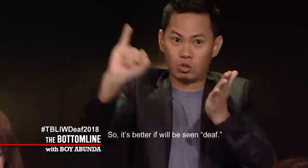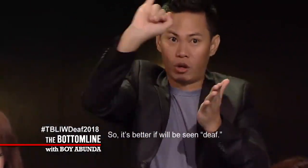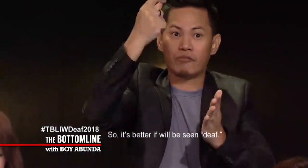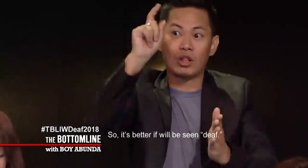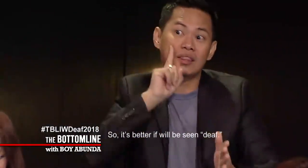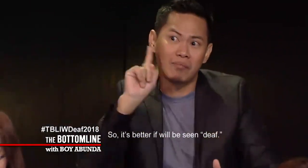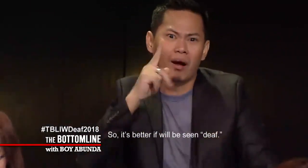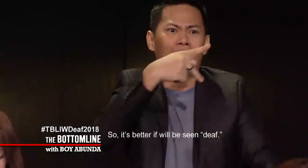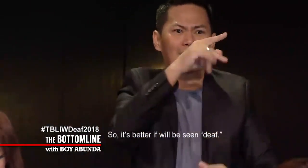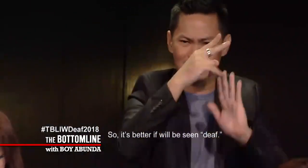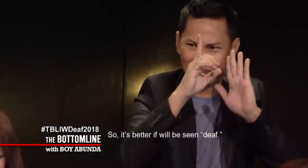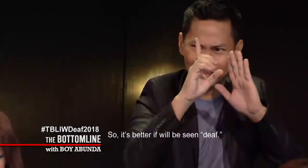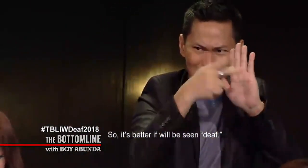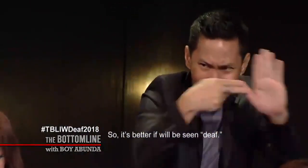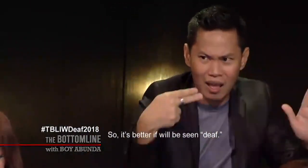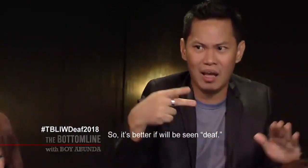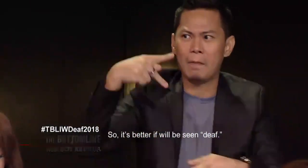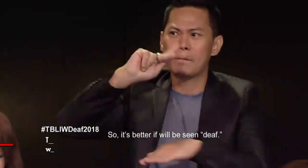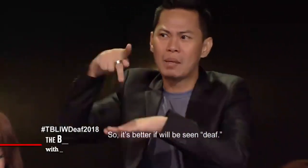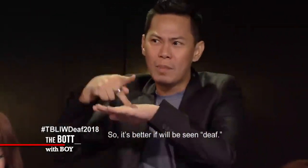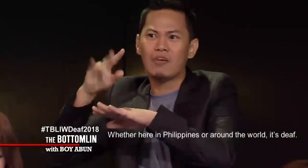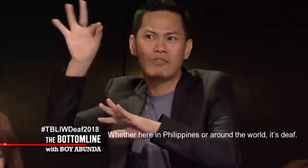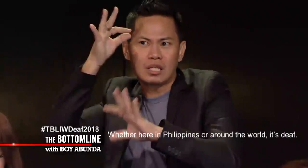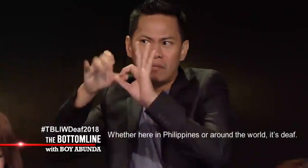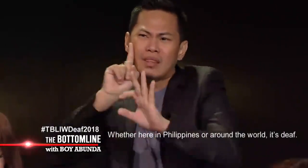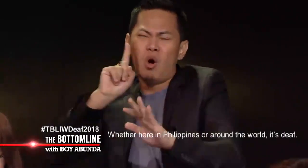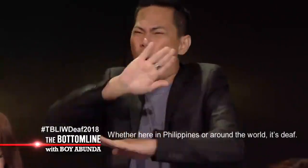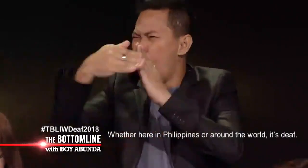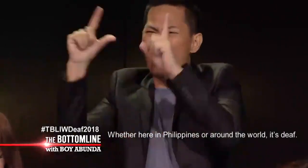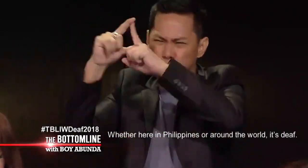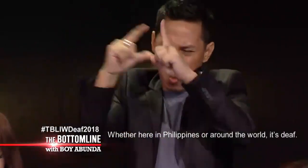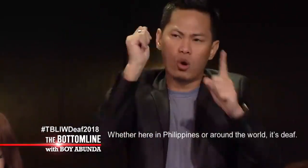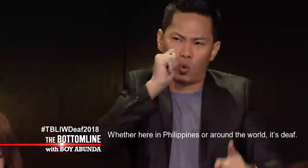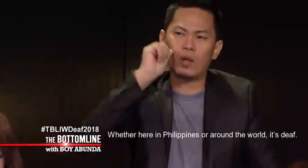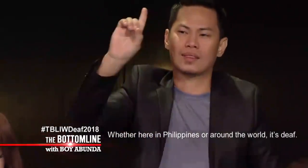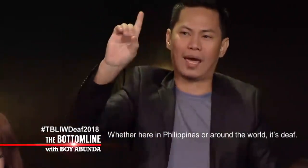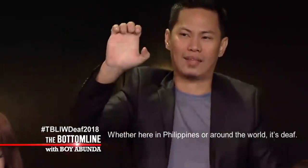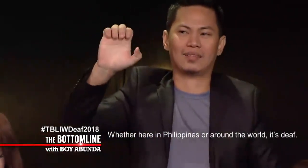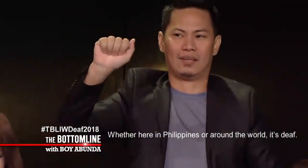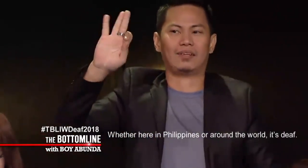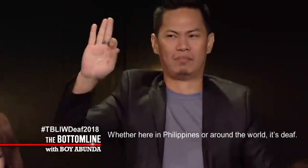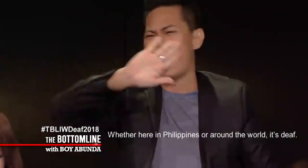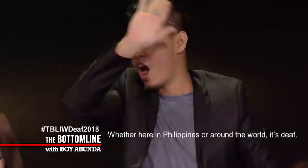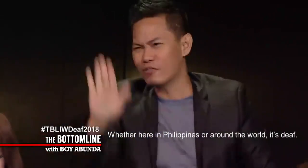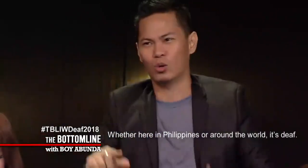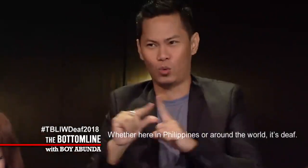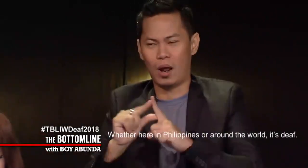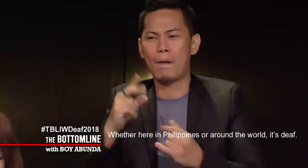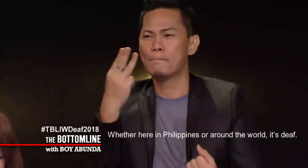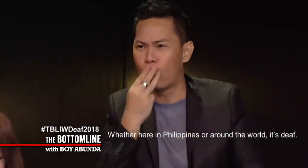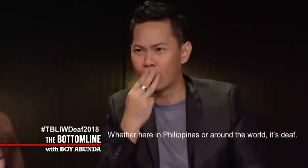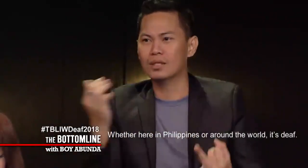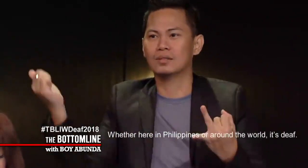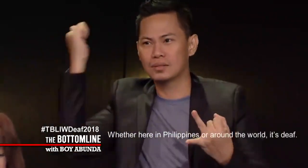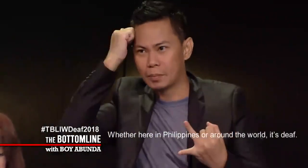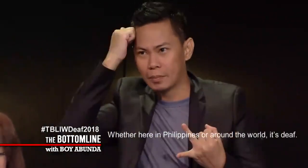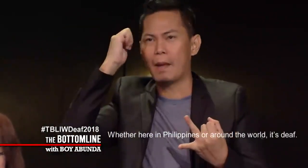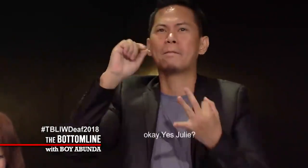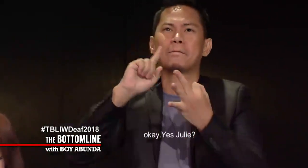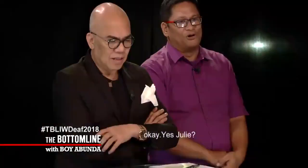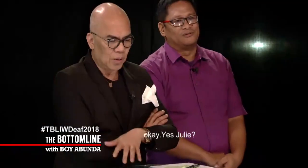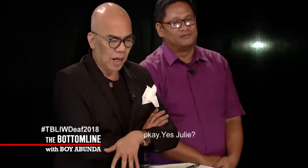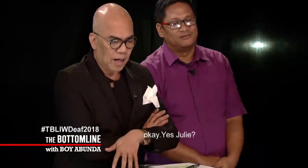po yung mas maganda po, nakikita po deaf po. Dito sa Philippines po, all over po, ang maganda po, deaf o